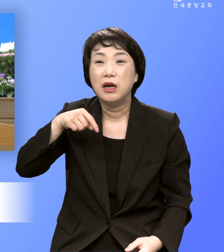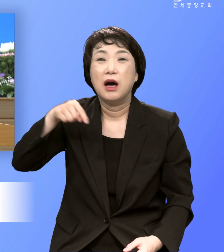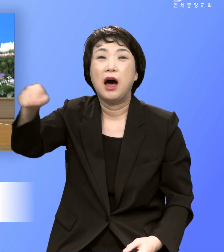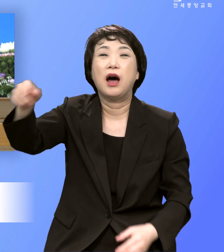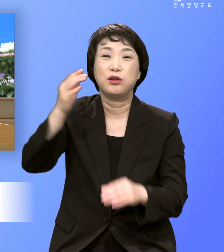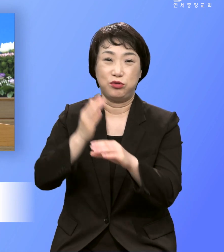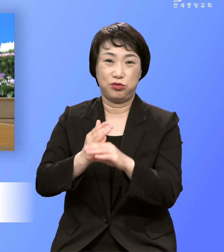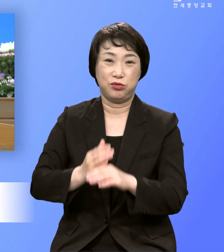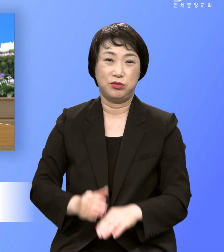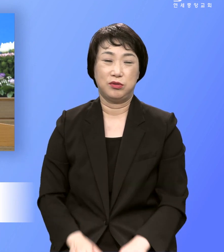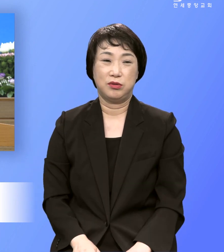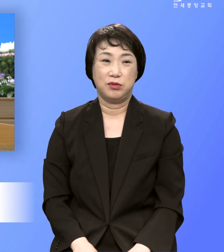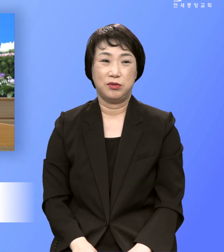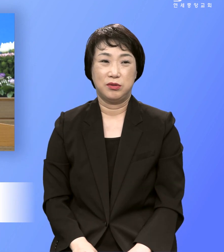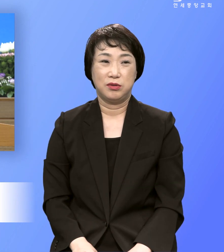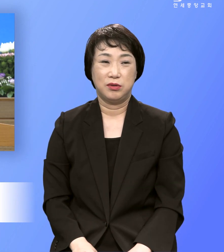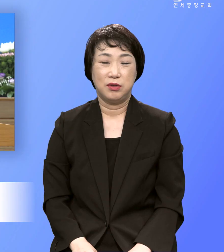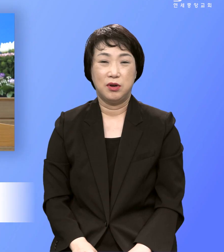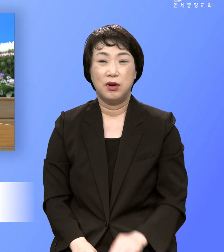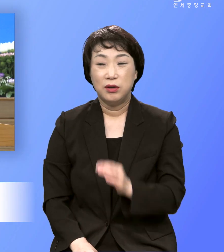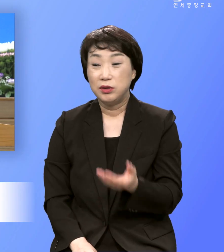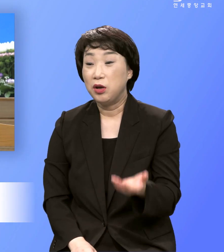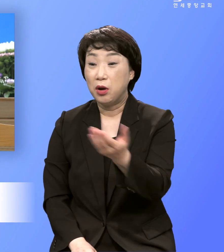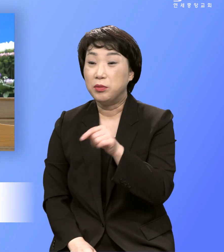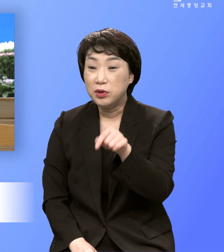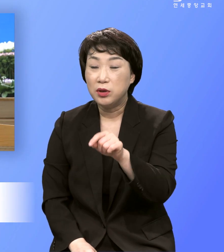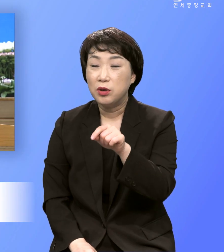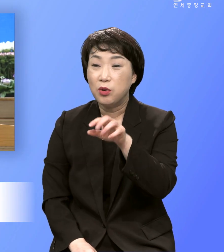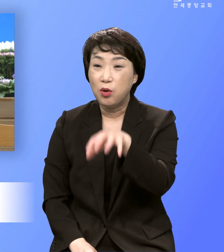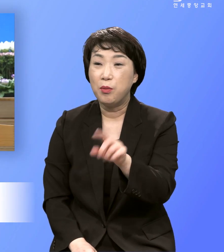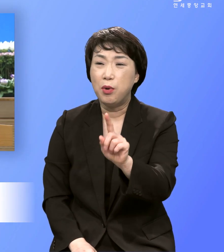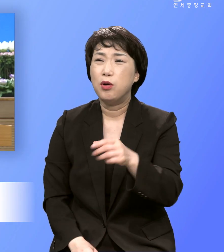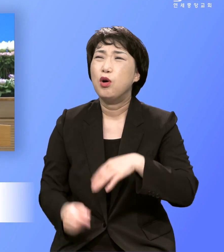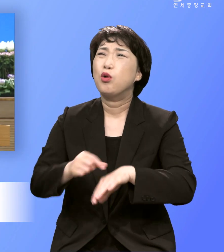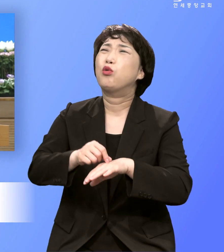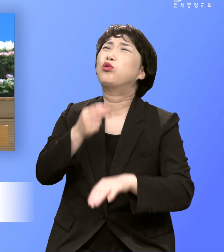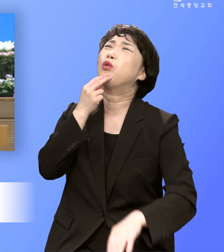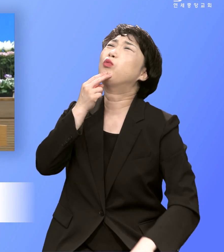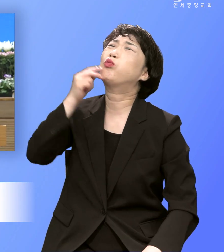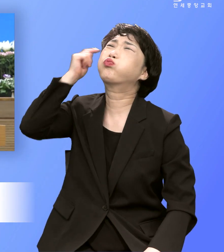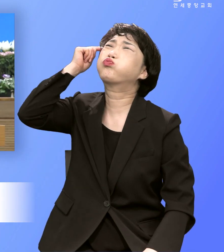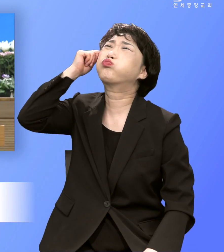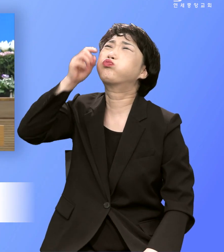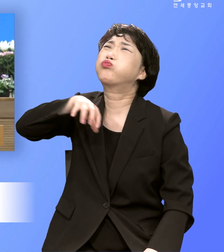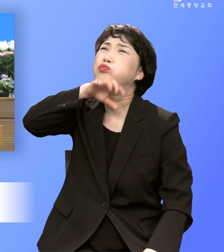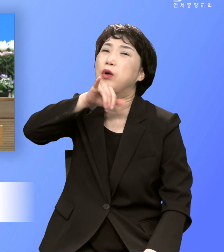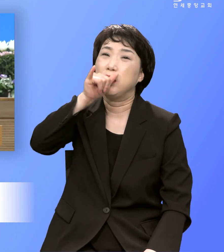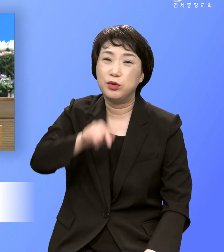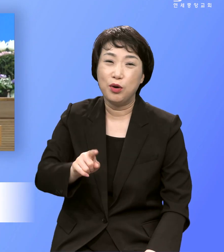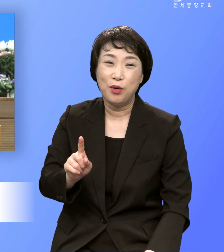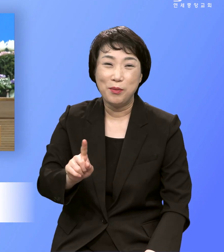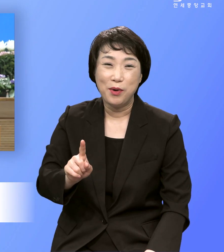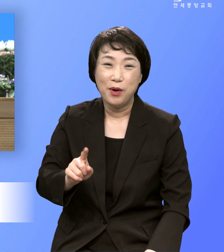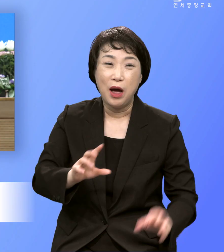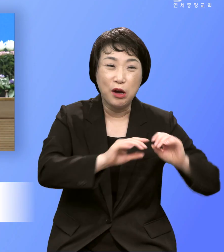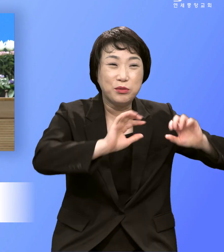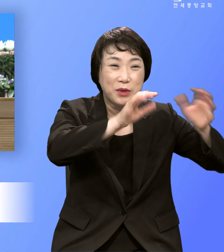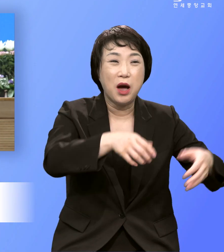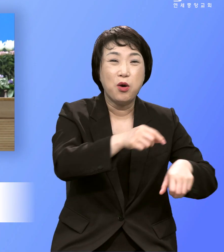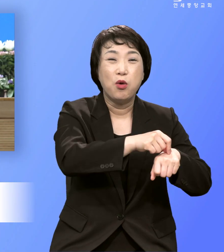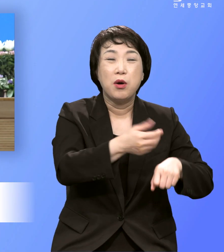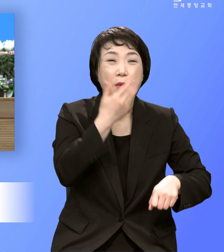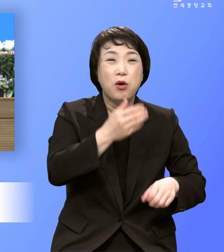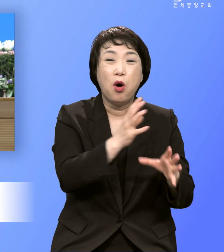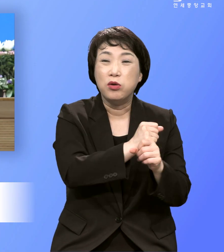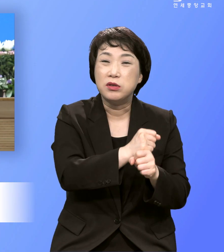말이야. 근데 거기서 왜 나에게 고기를 안 주냐 이 말이야. 주들이 언제 애굽에서 고기를